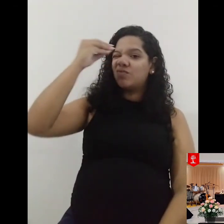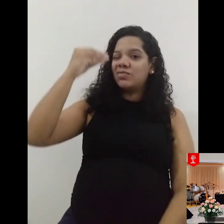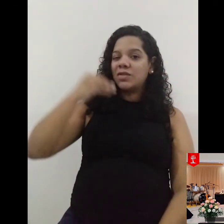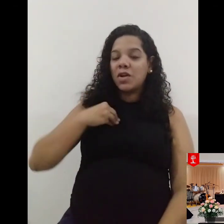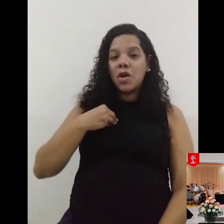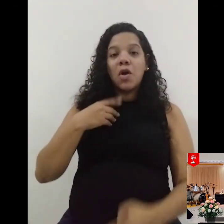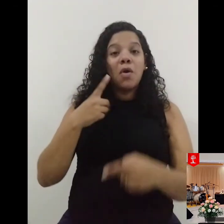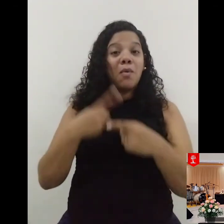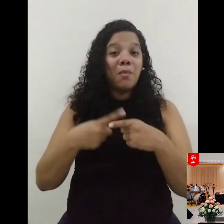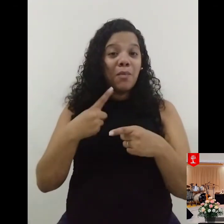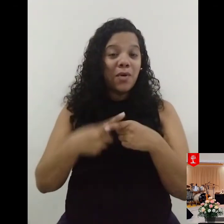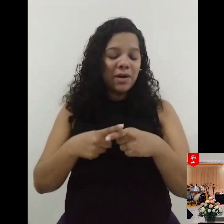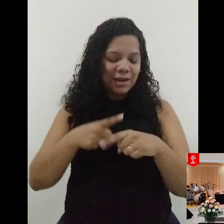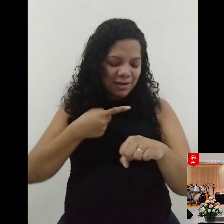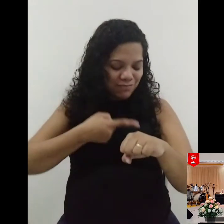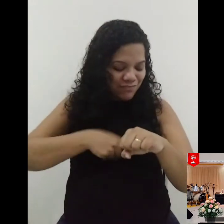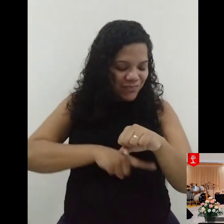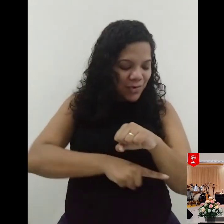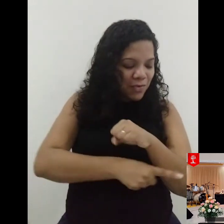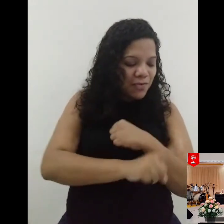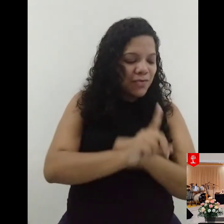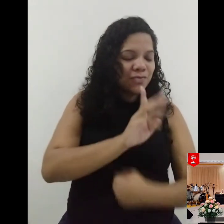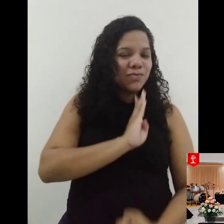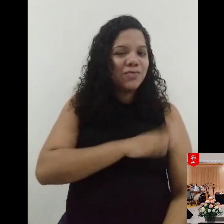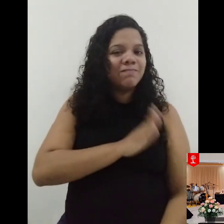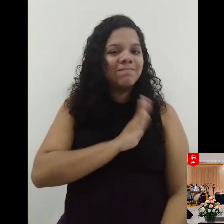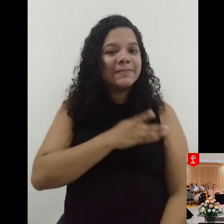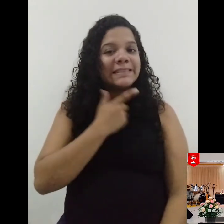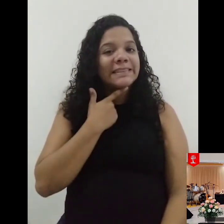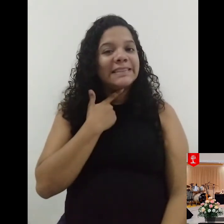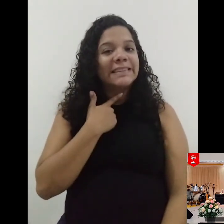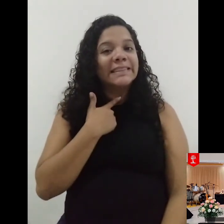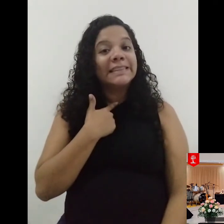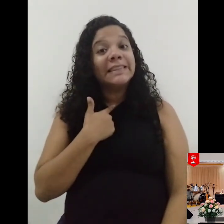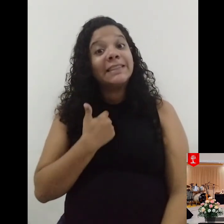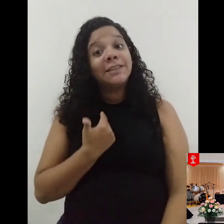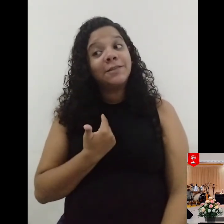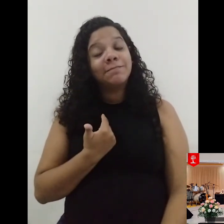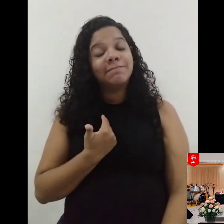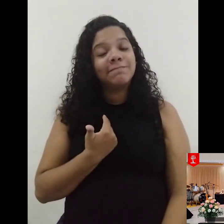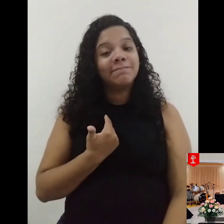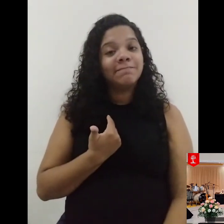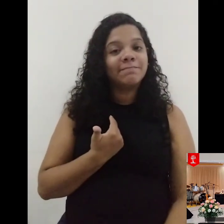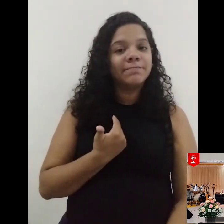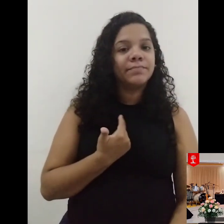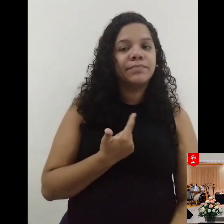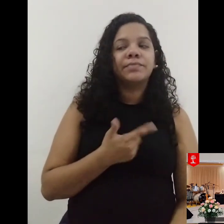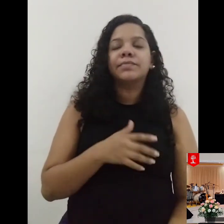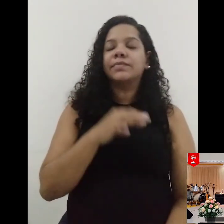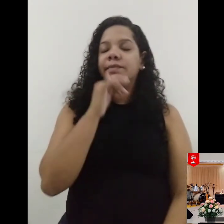essa exposição daquela maneira, o texto diz que ele foi humilhado, não exaltado.